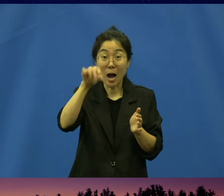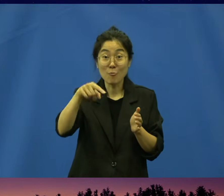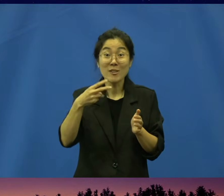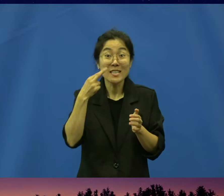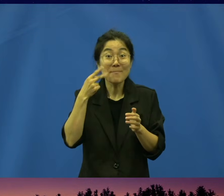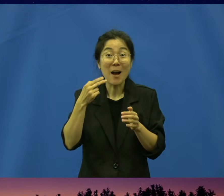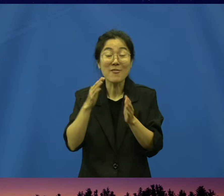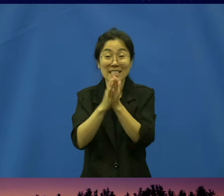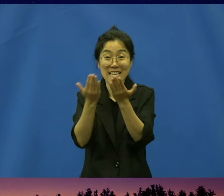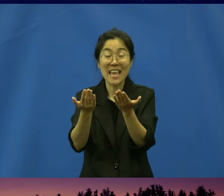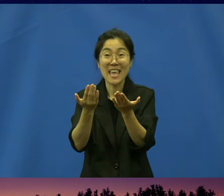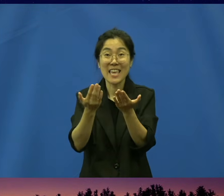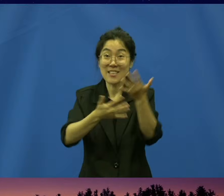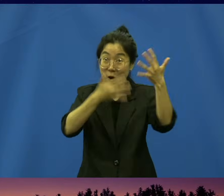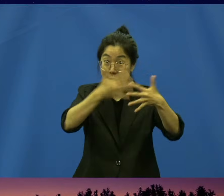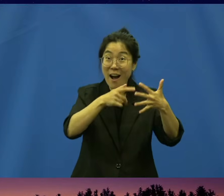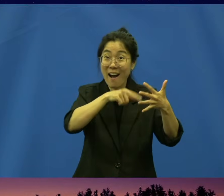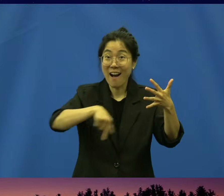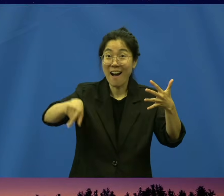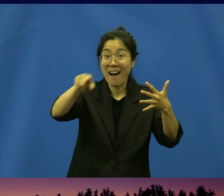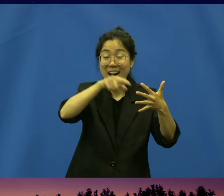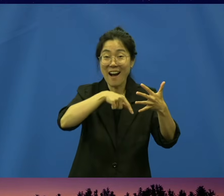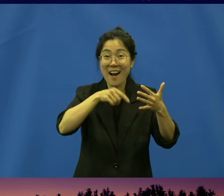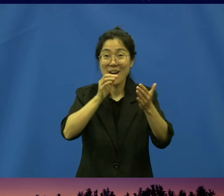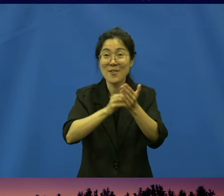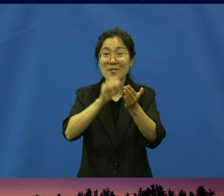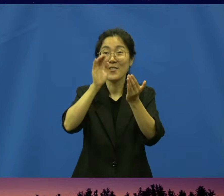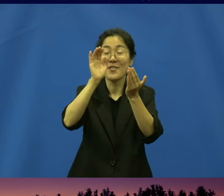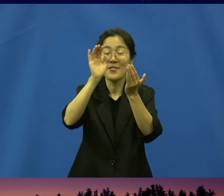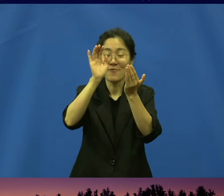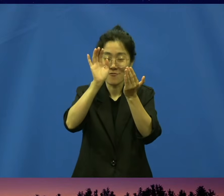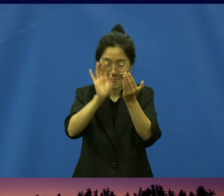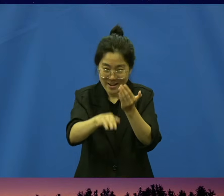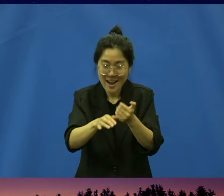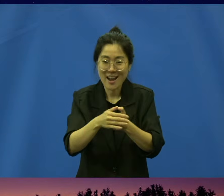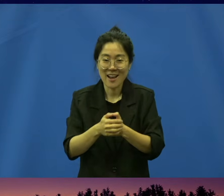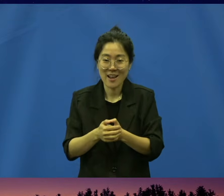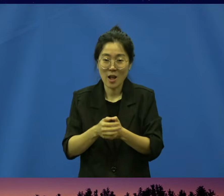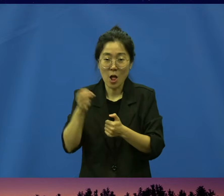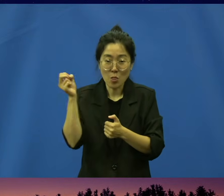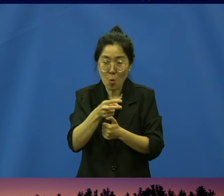프로젝트 끝나고 팀이 계속 모이는 거는 바울로부터 팀밖에 없다는 거예요.